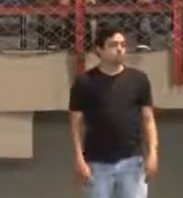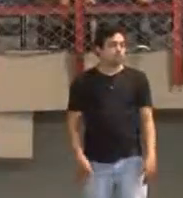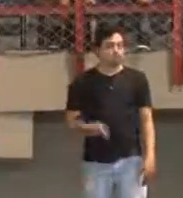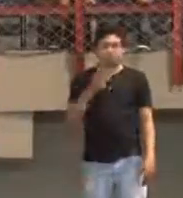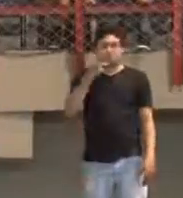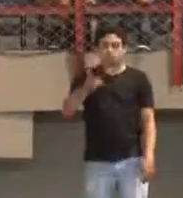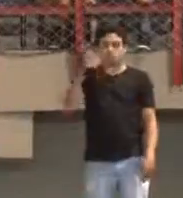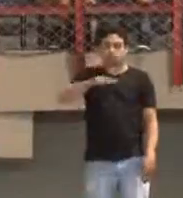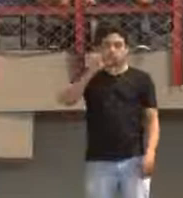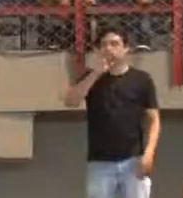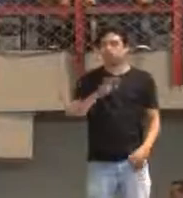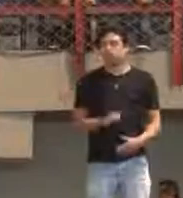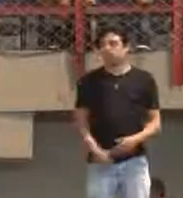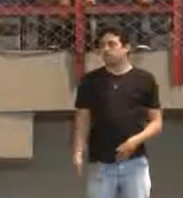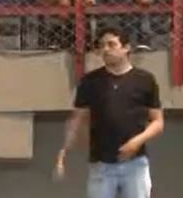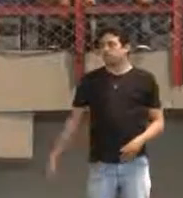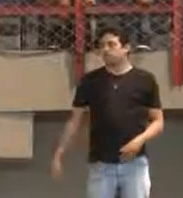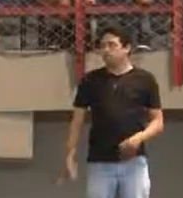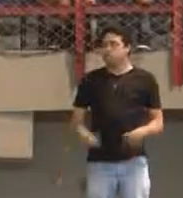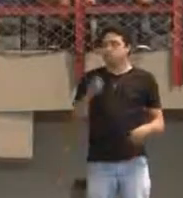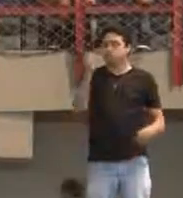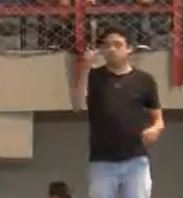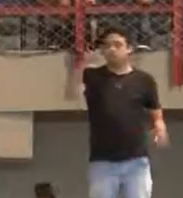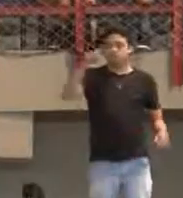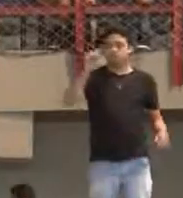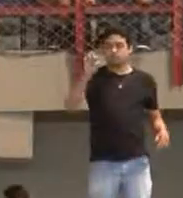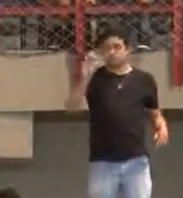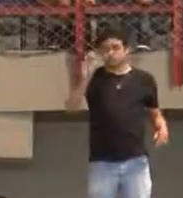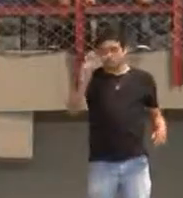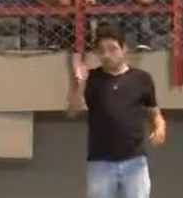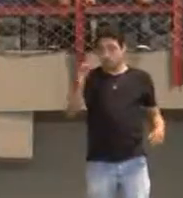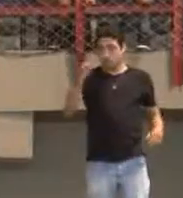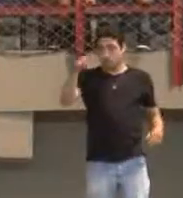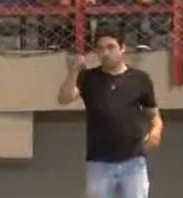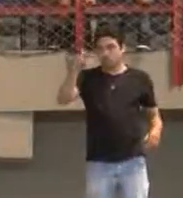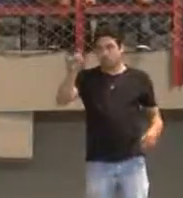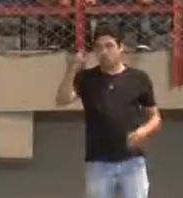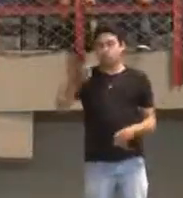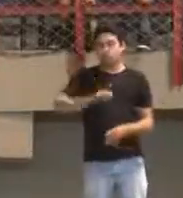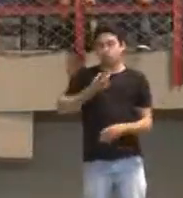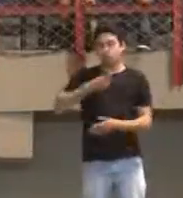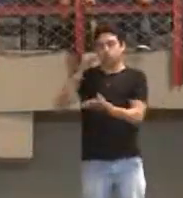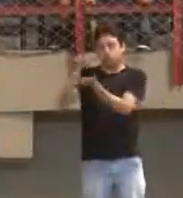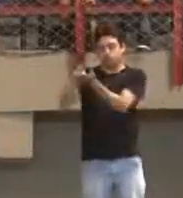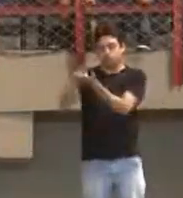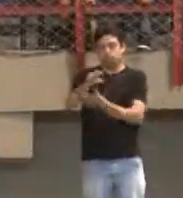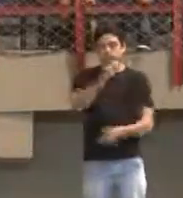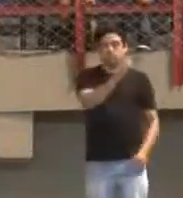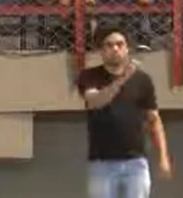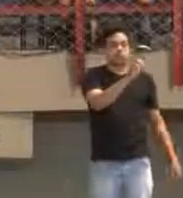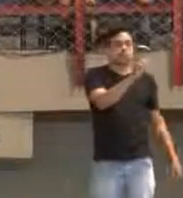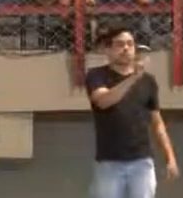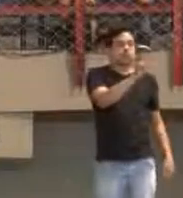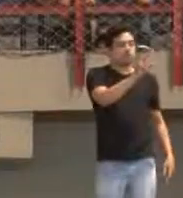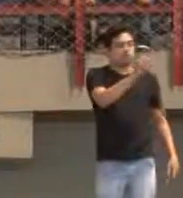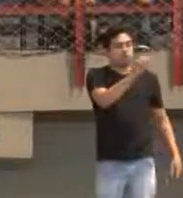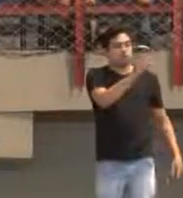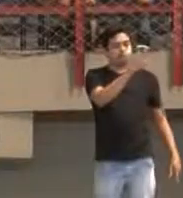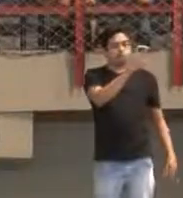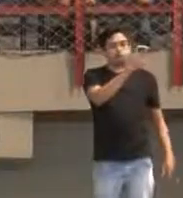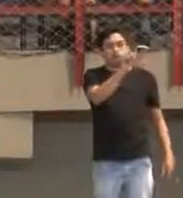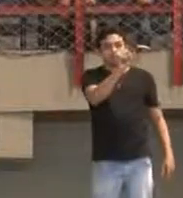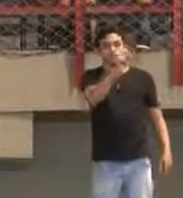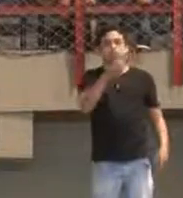Repetindo, vamos lá. Antero de Quental, poesia realista. Olavo Bilac, poesia